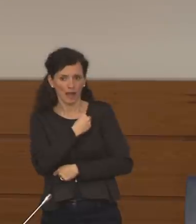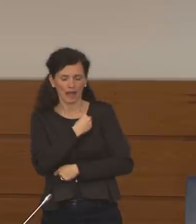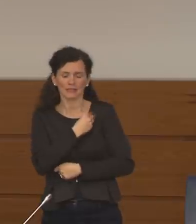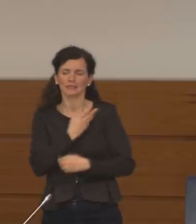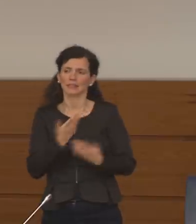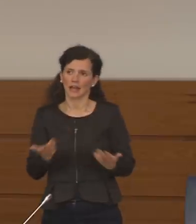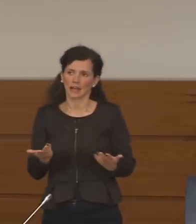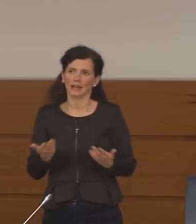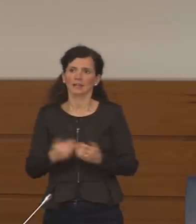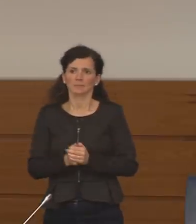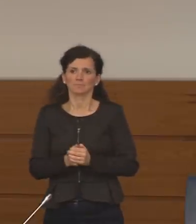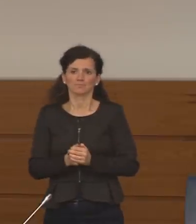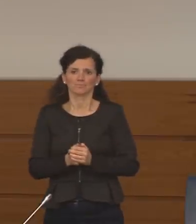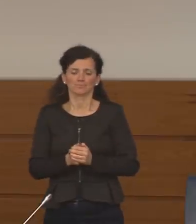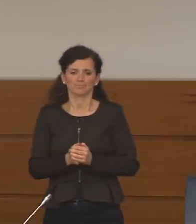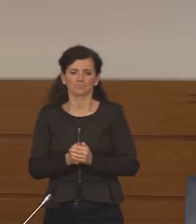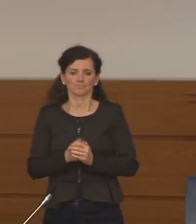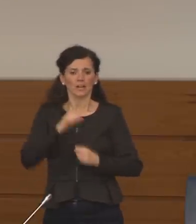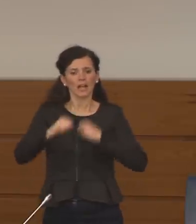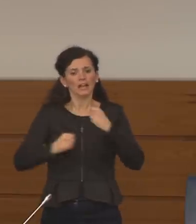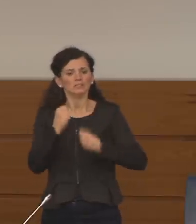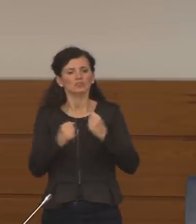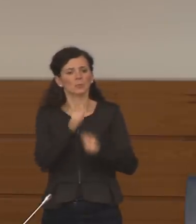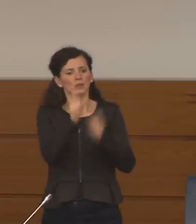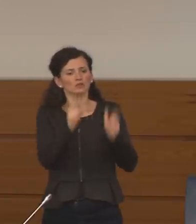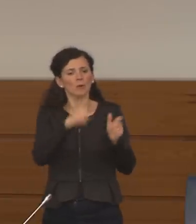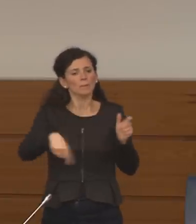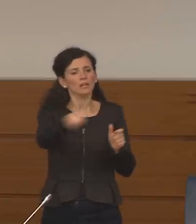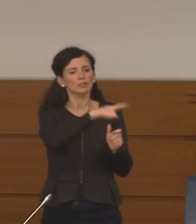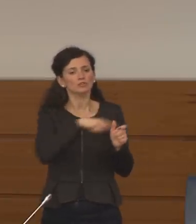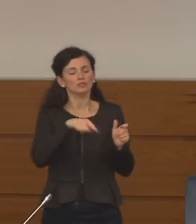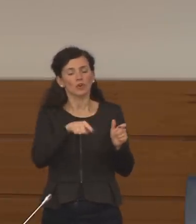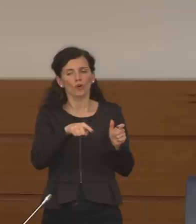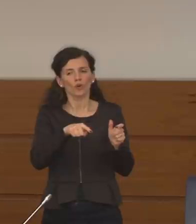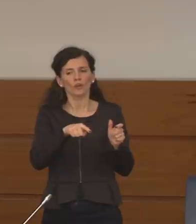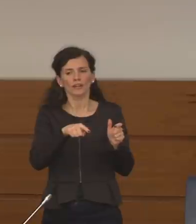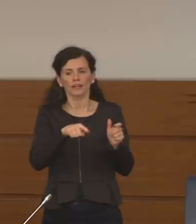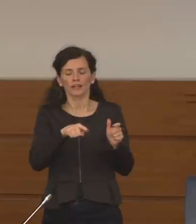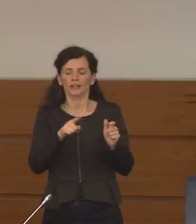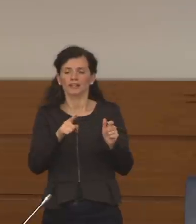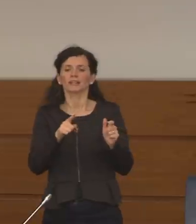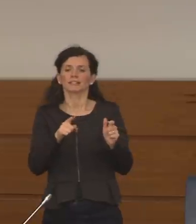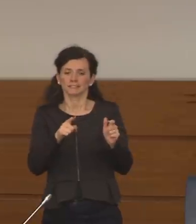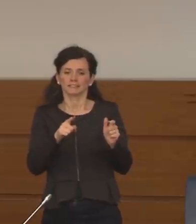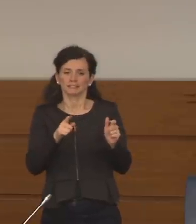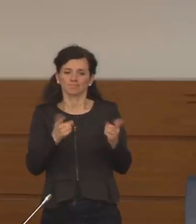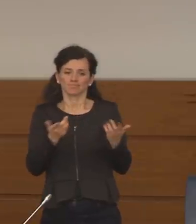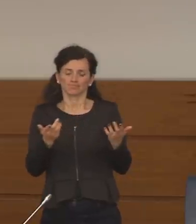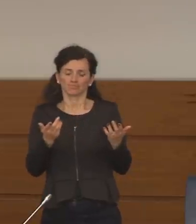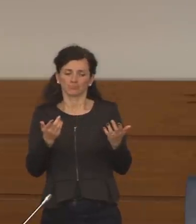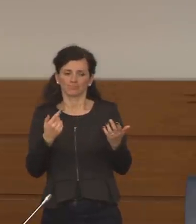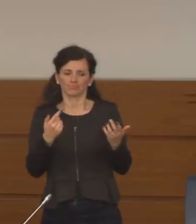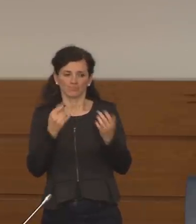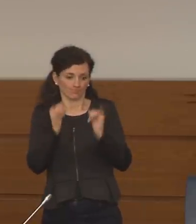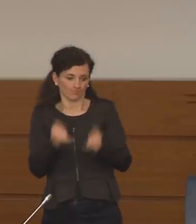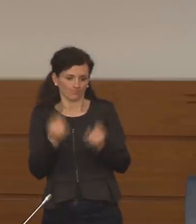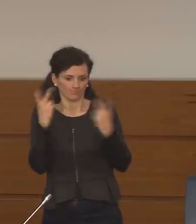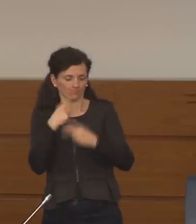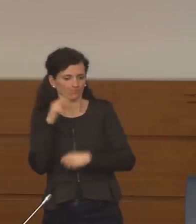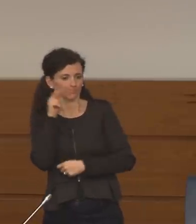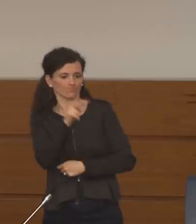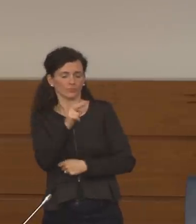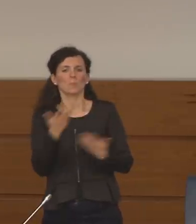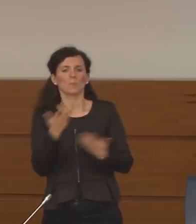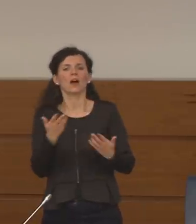evidentemente è un elemento di cui tenere prenda prendere in considerazione il punto però